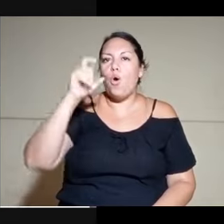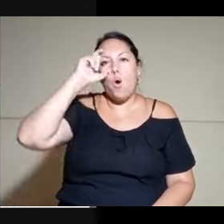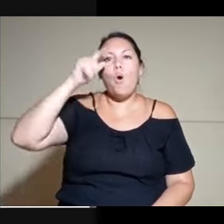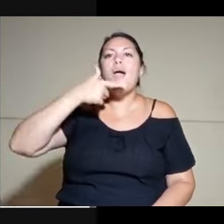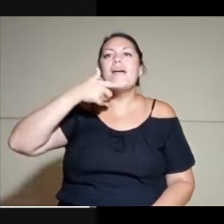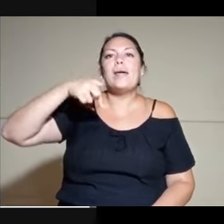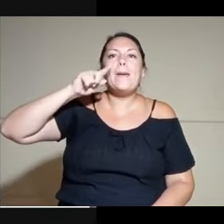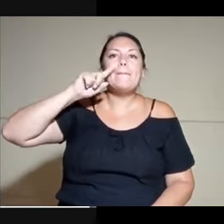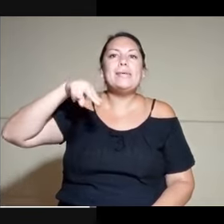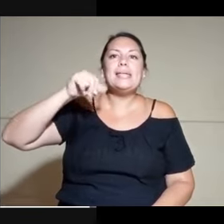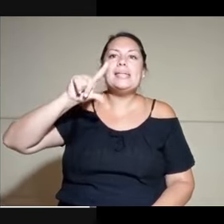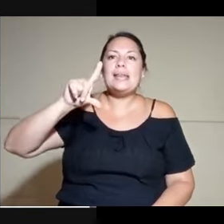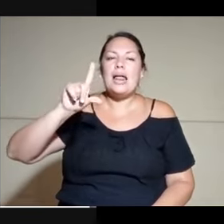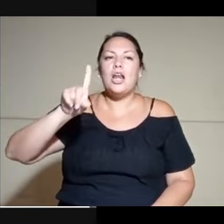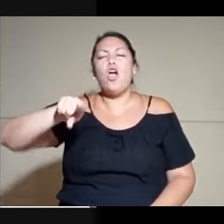tracto rubroespinal.